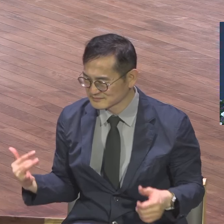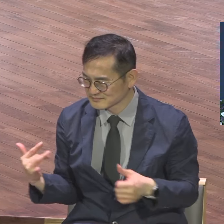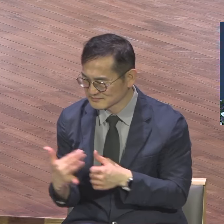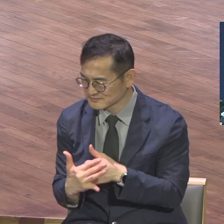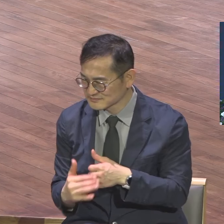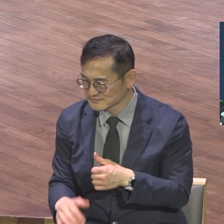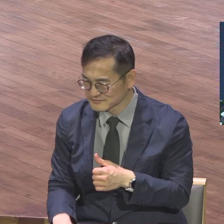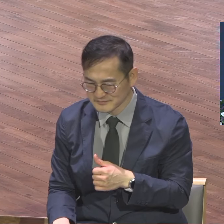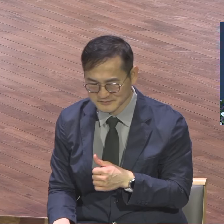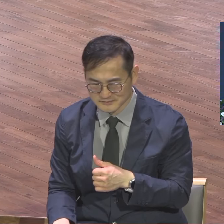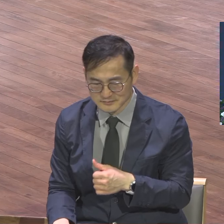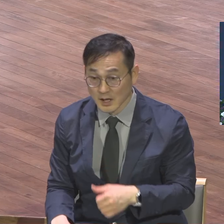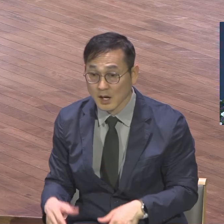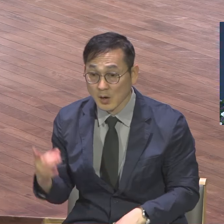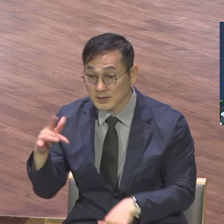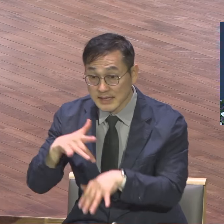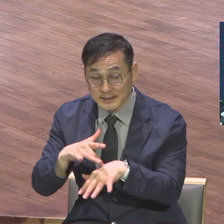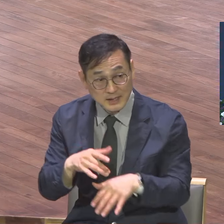쉬운 줄 알아라.